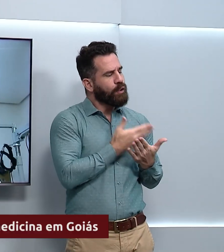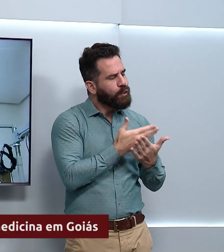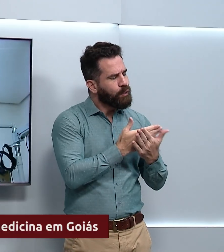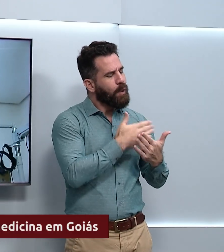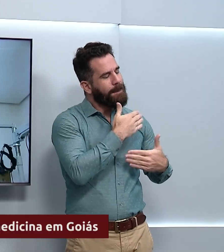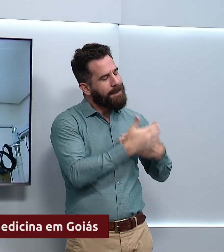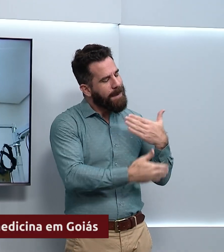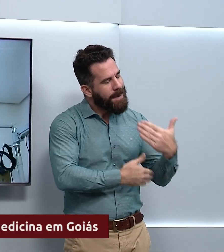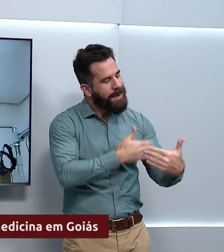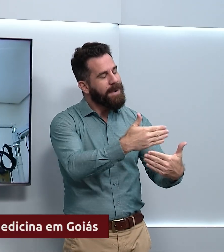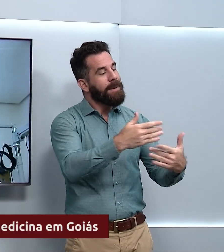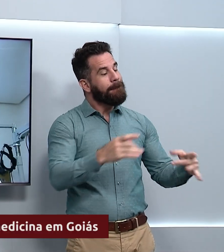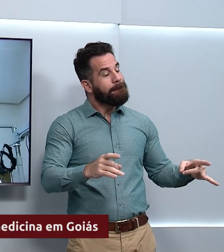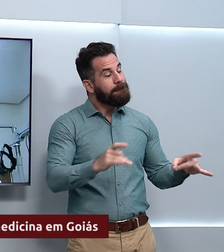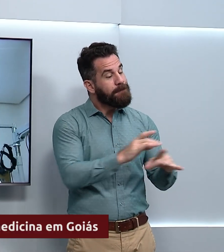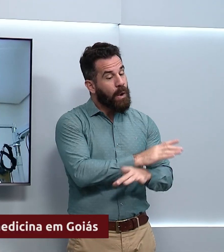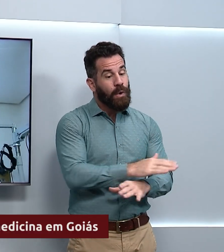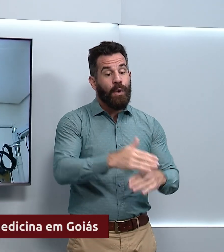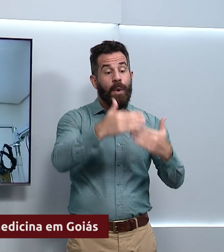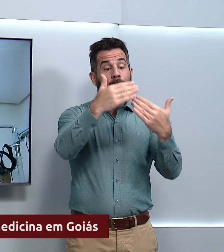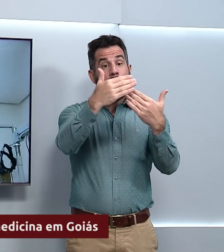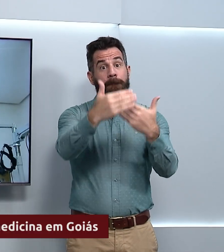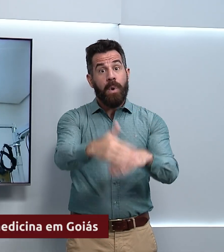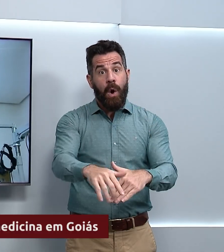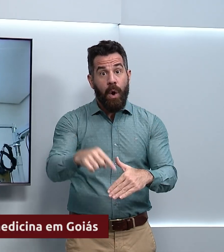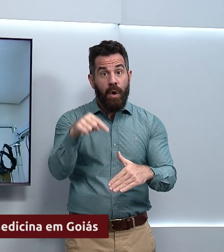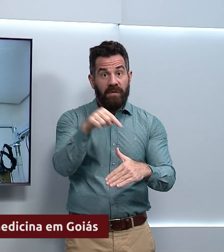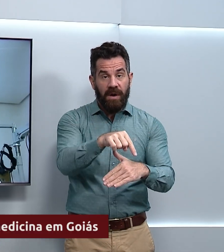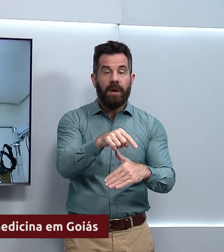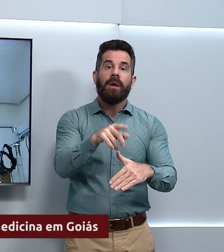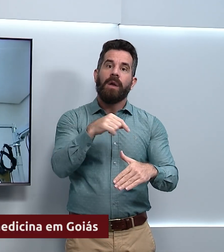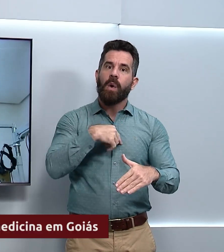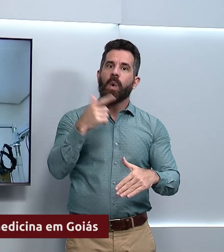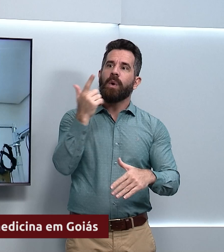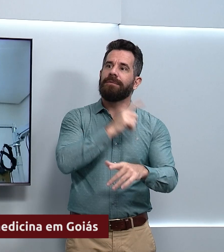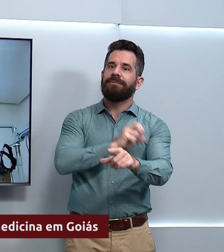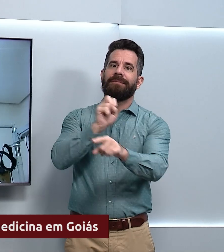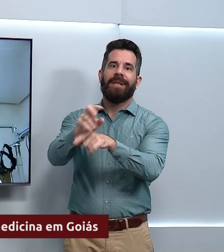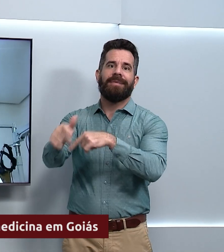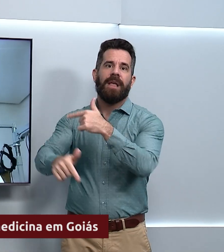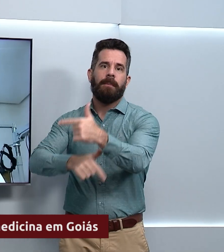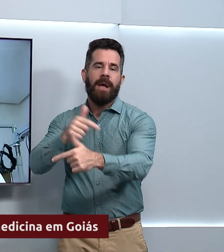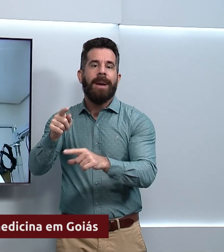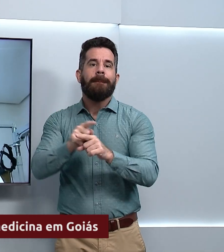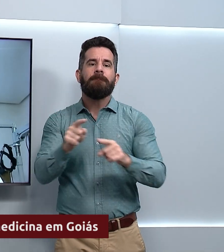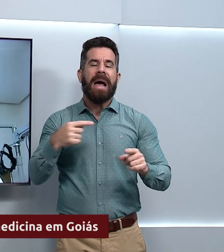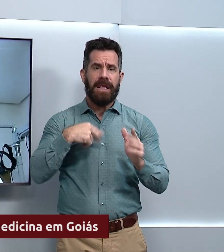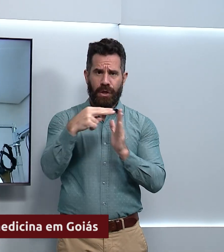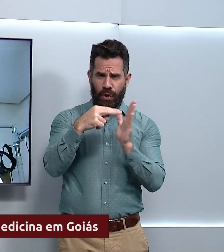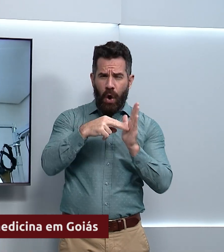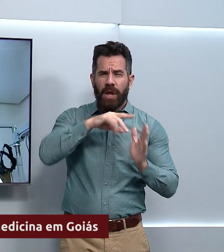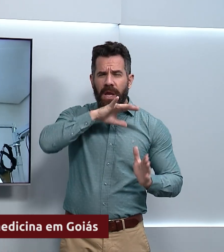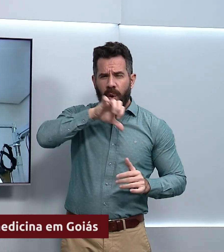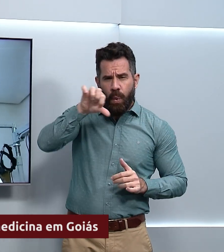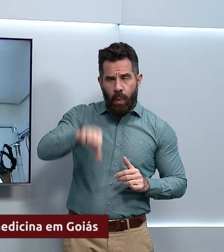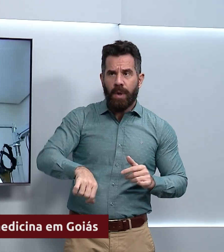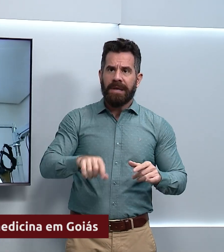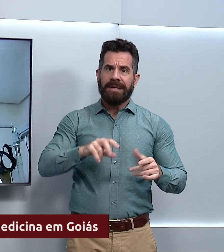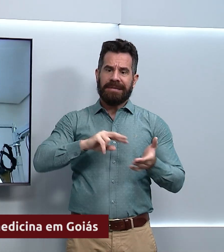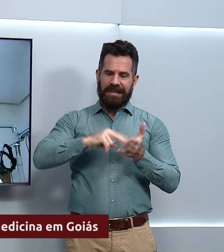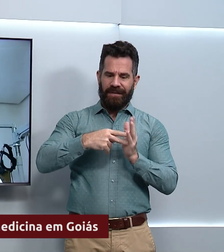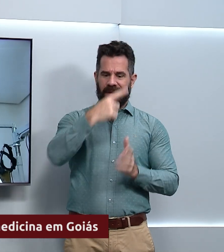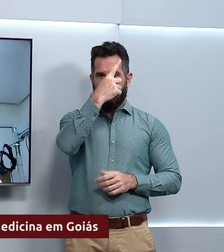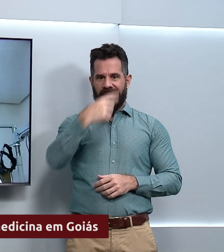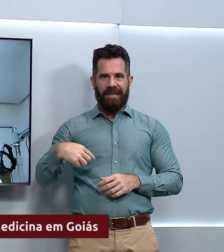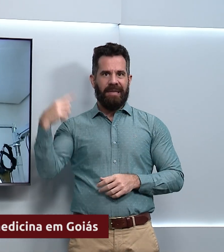bloqueia o aluno que não saiu satisfatoriamente bem. A gente precisa esclarecer aí quem está nos assistindo que é uma